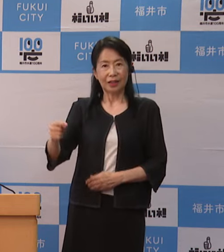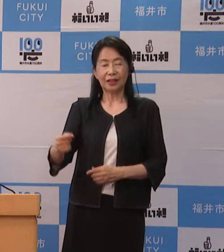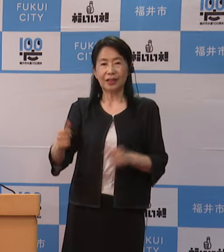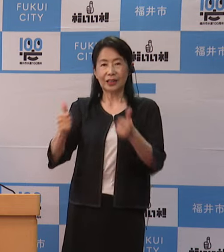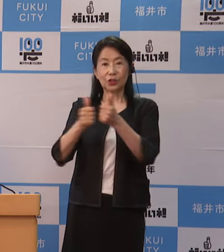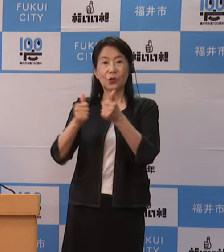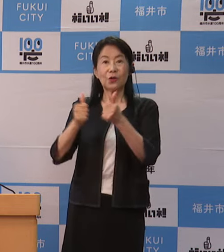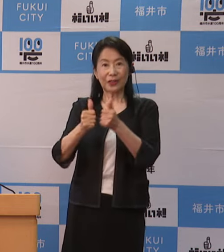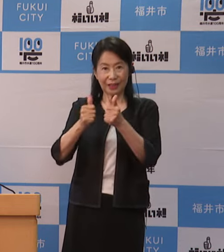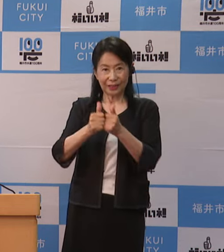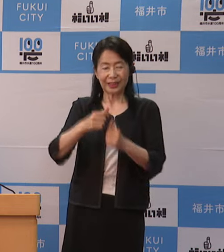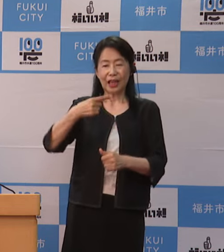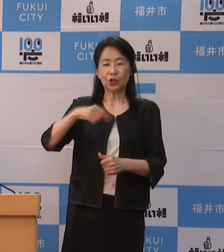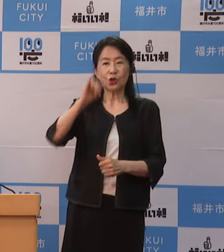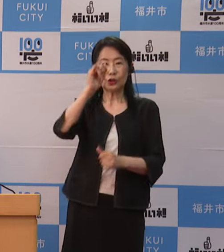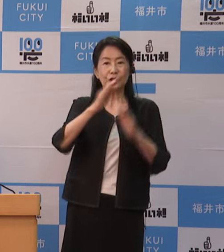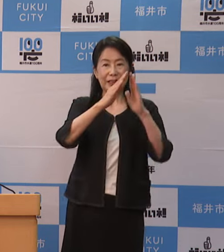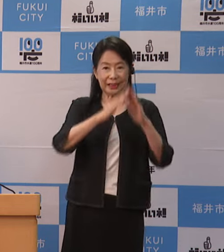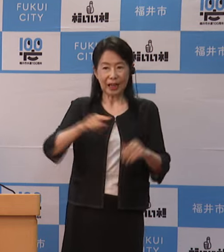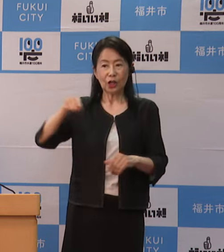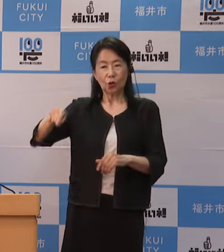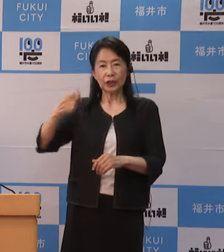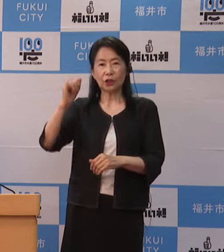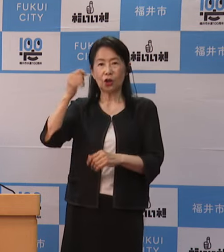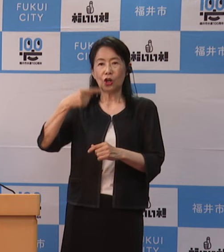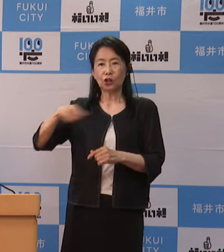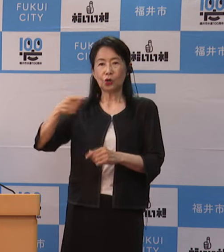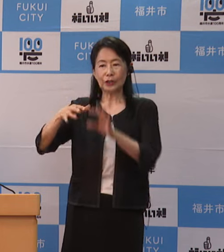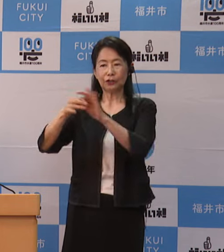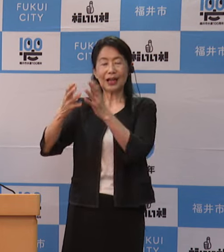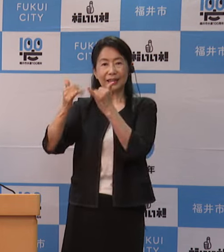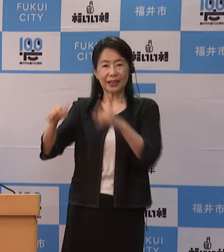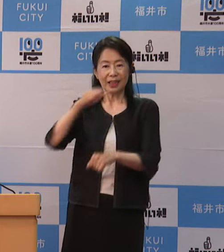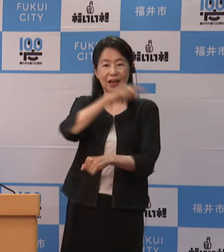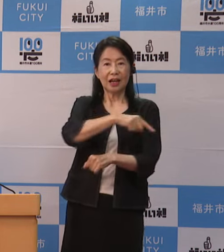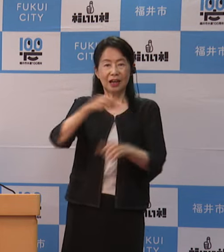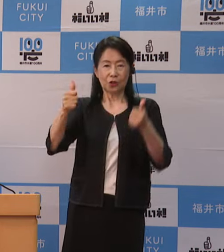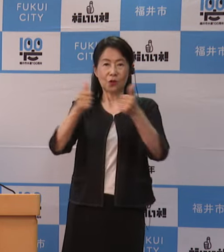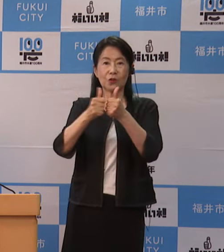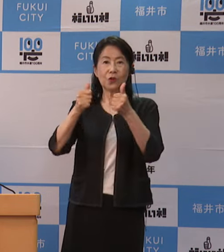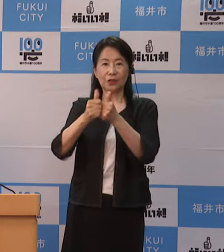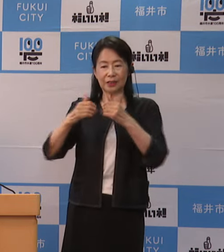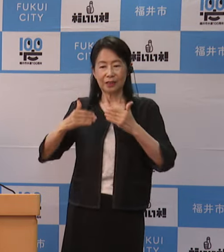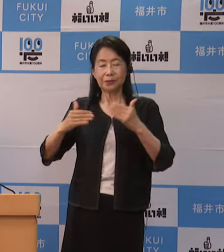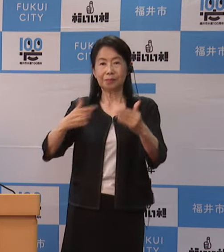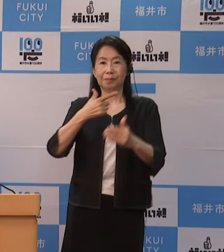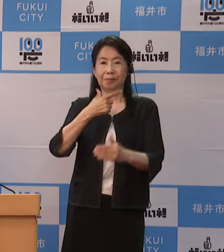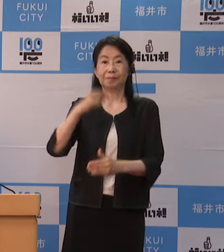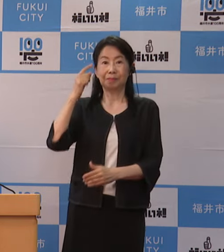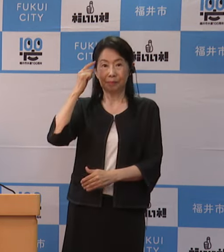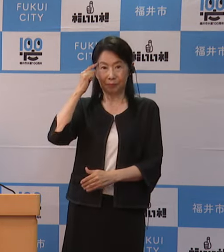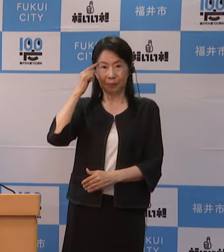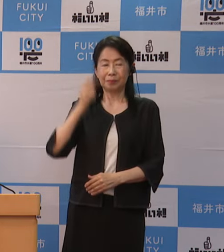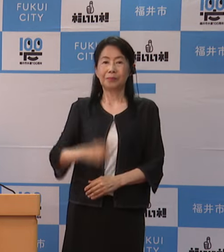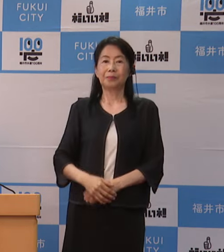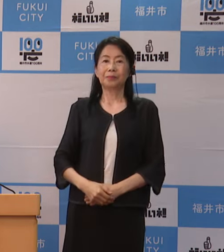の教育委員会と向こう の, その教育関係者の方と協議をしていければというふうに思っています。